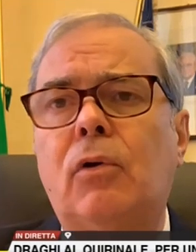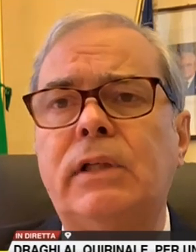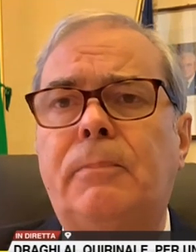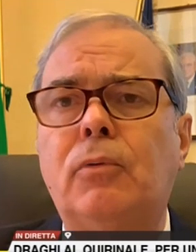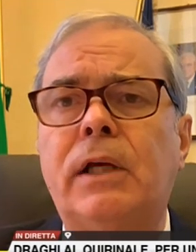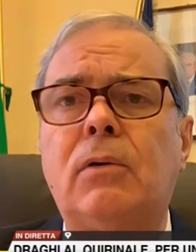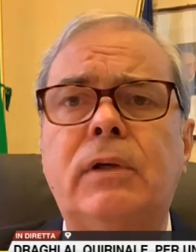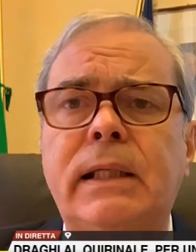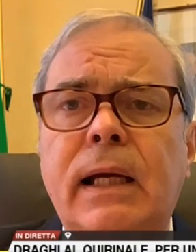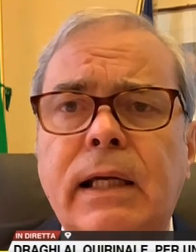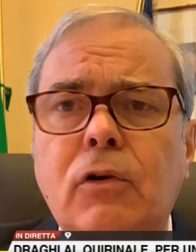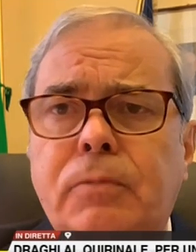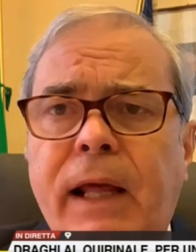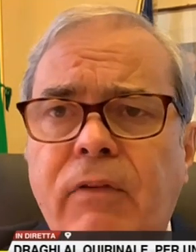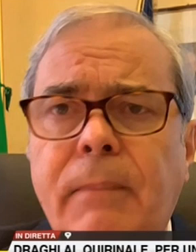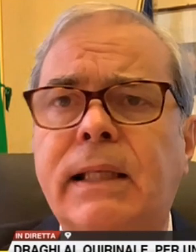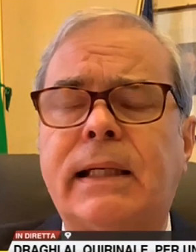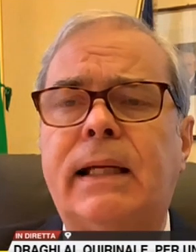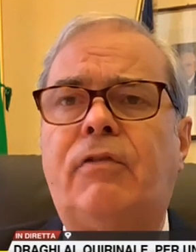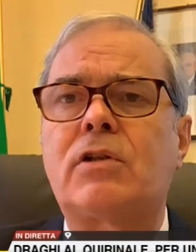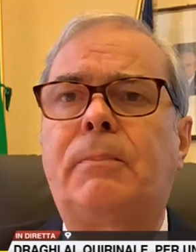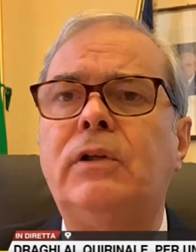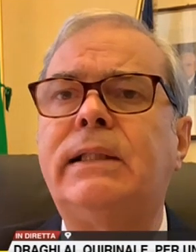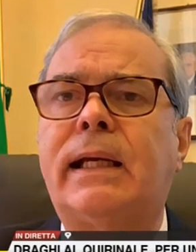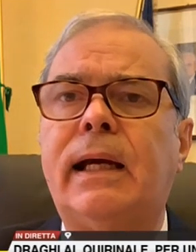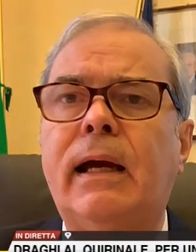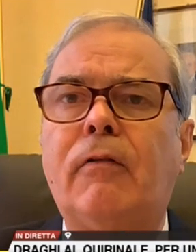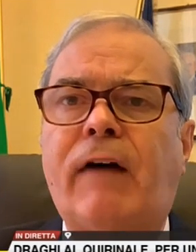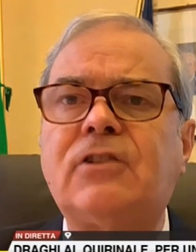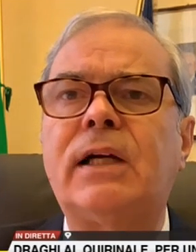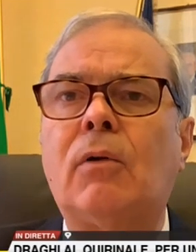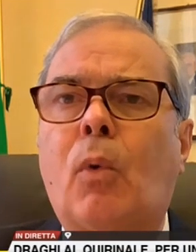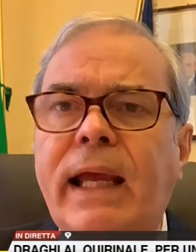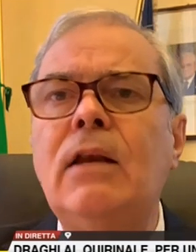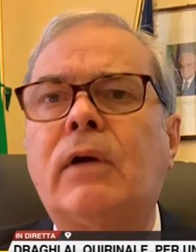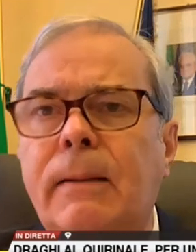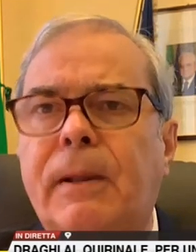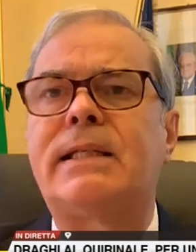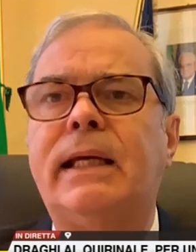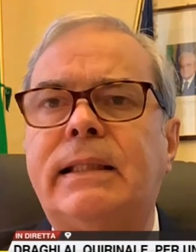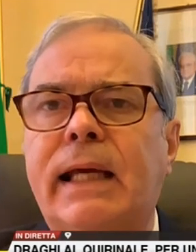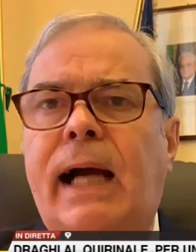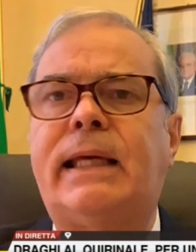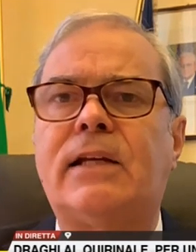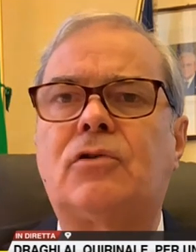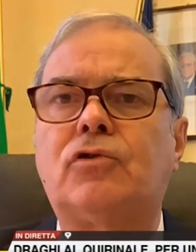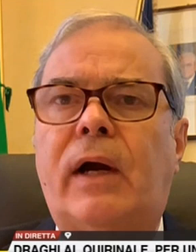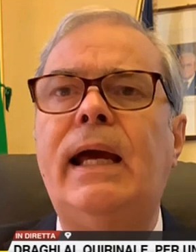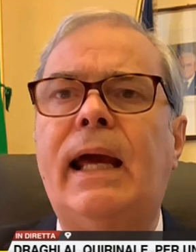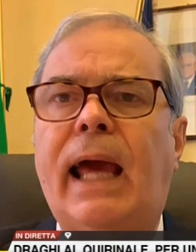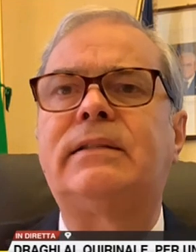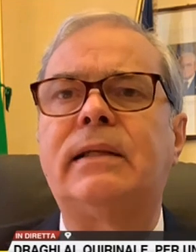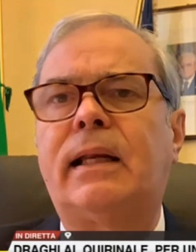merito all'ordine pubblico. Quindi io spero veramente che le forze politiche facciano quello che il Presidente ha chiesto,